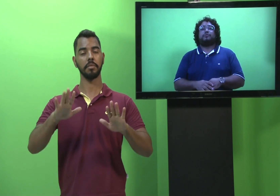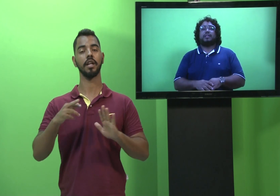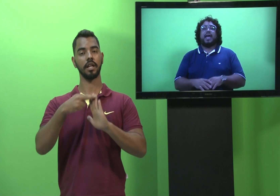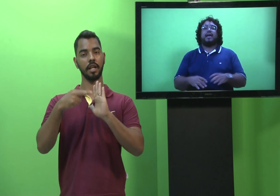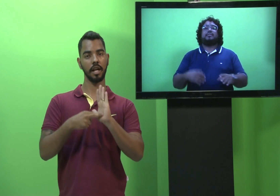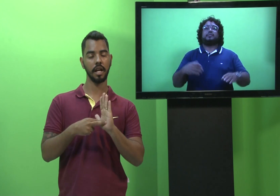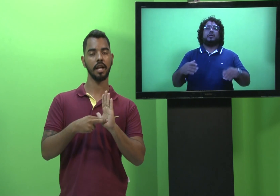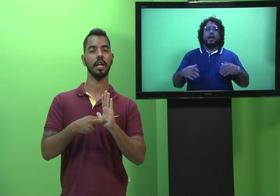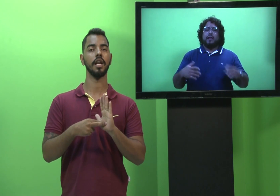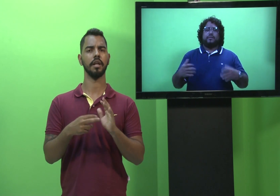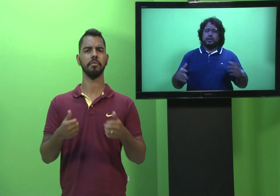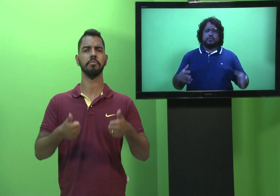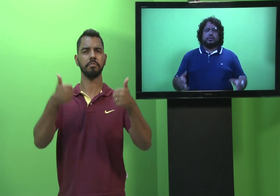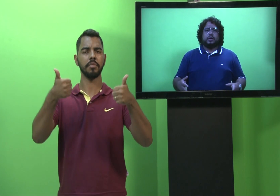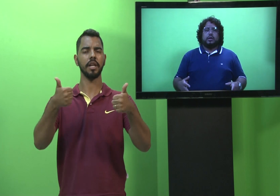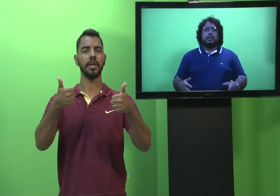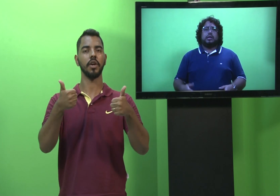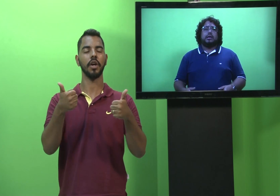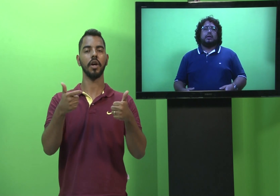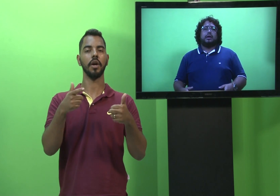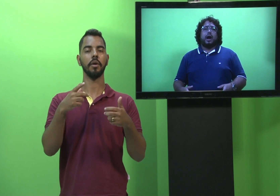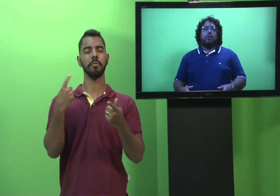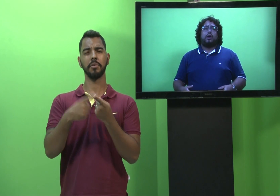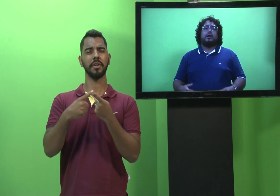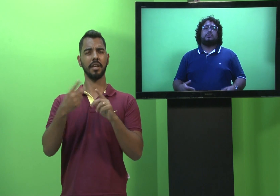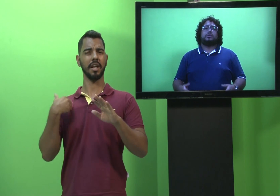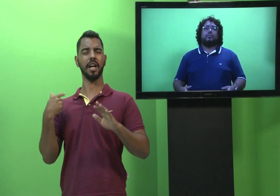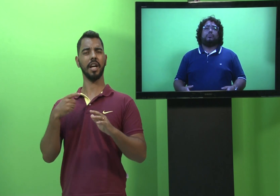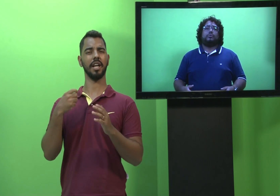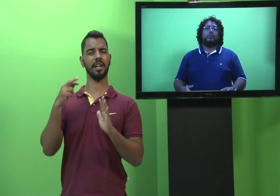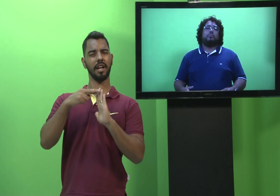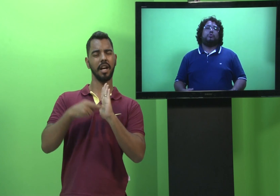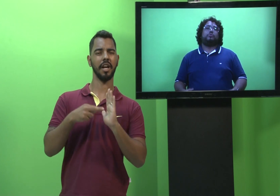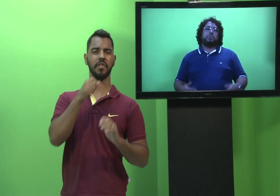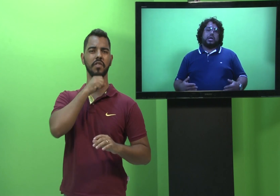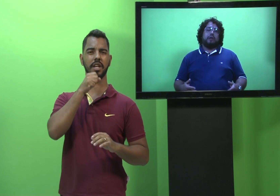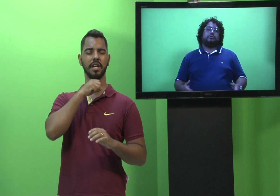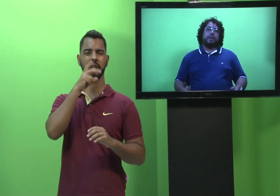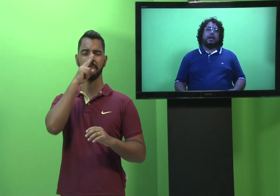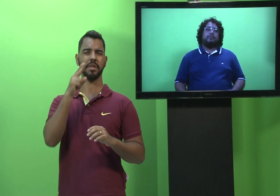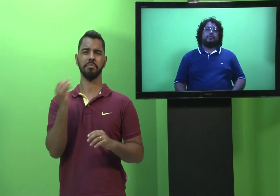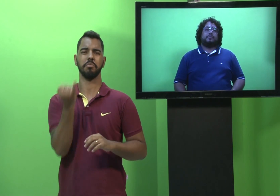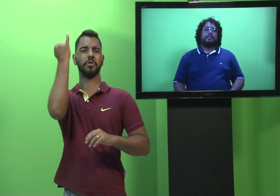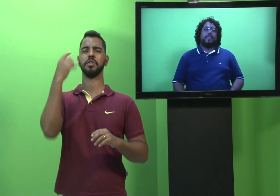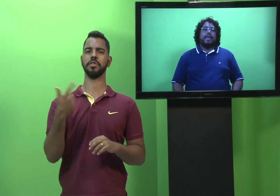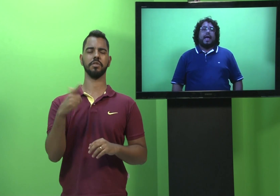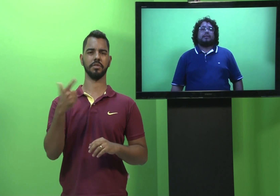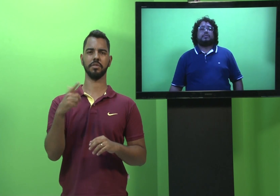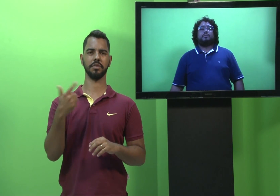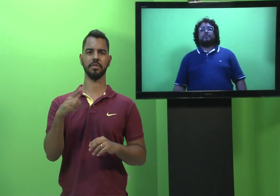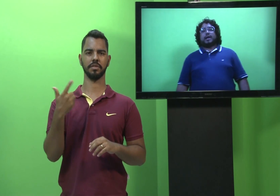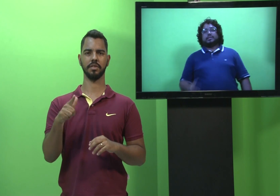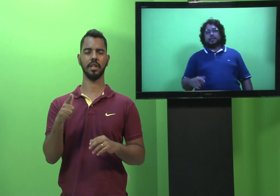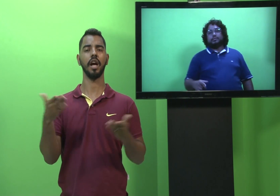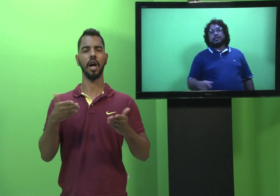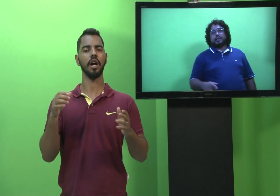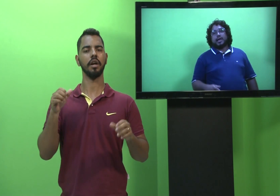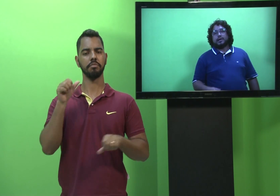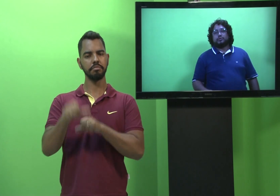de regras irrelevantes e que alcançam um número muito pequeno de palavras. A simplificação das regras